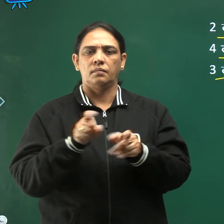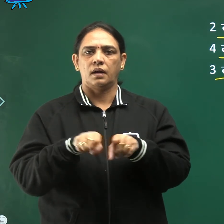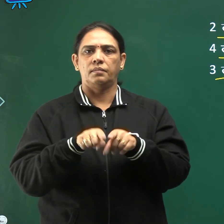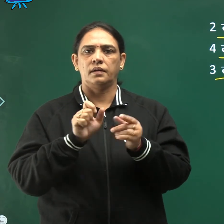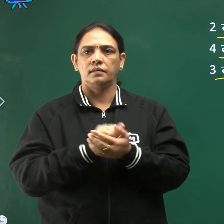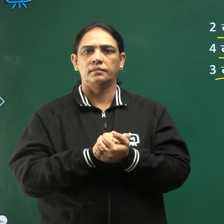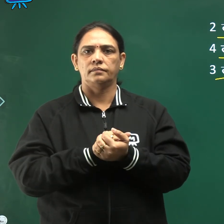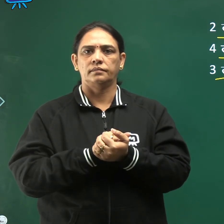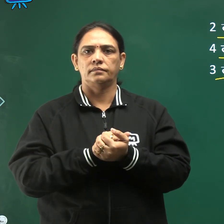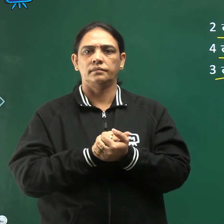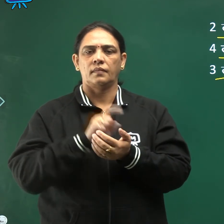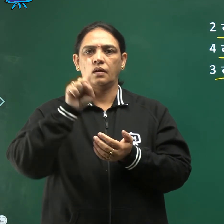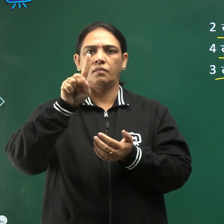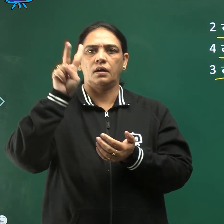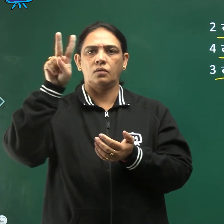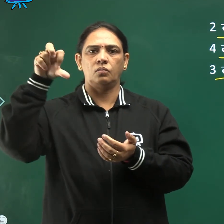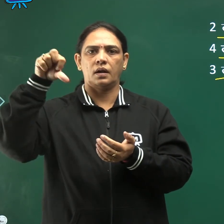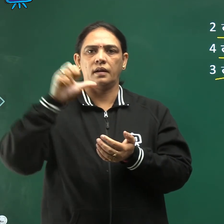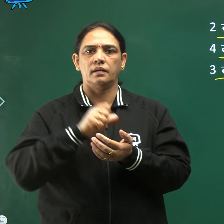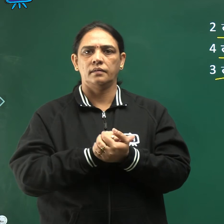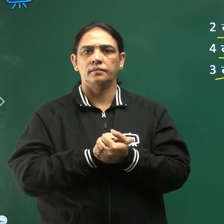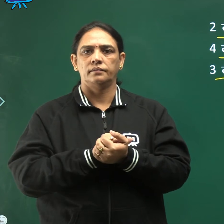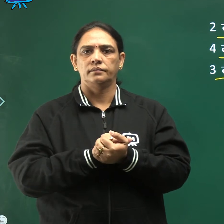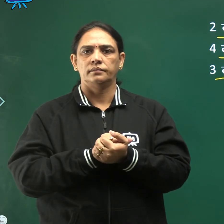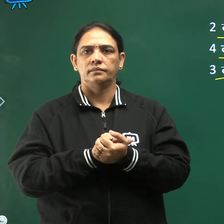बराबर 129,